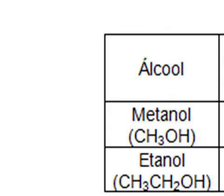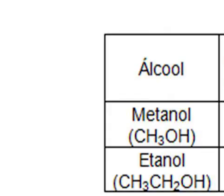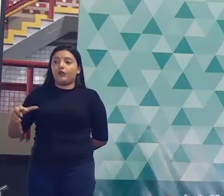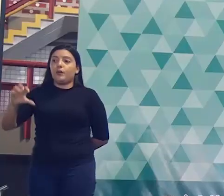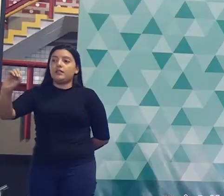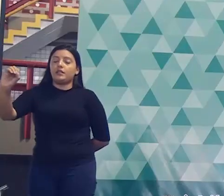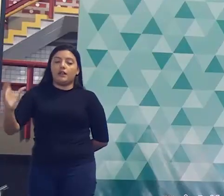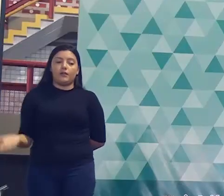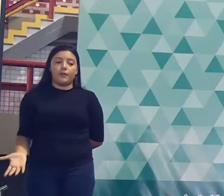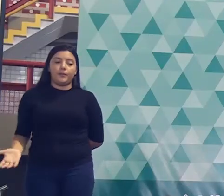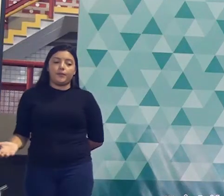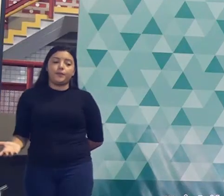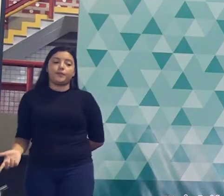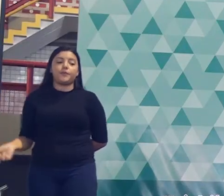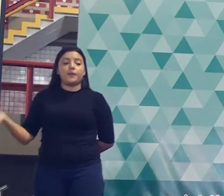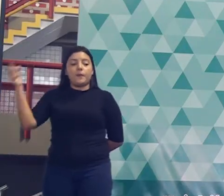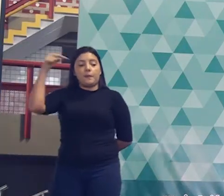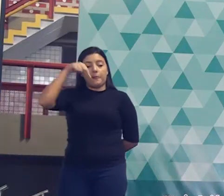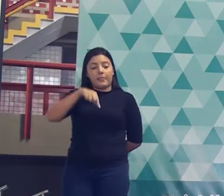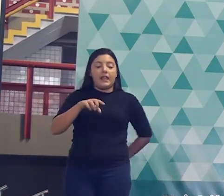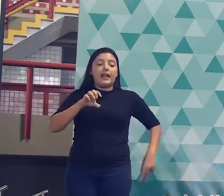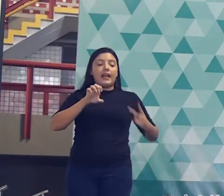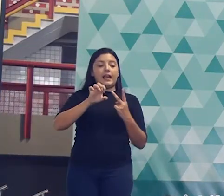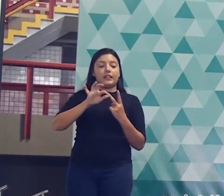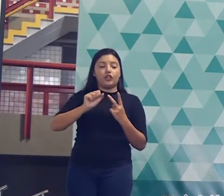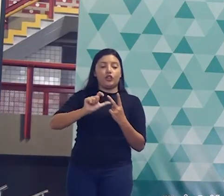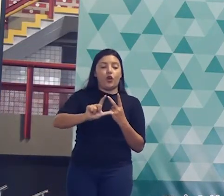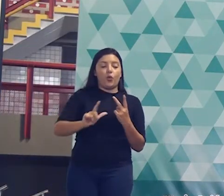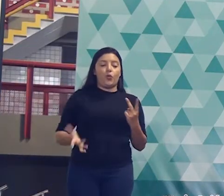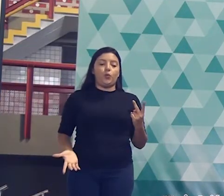726,0. Calor de combustão para o etanol,